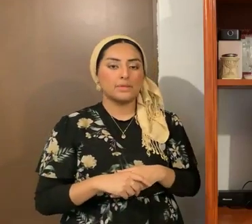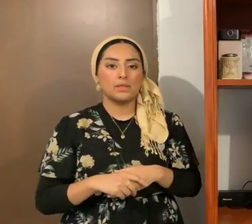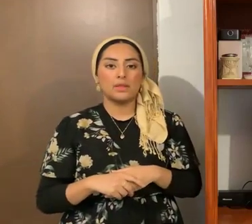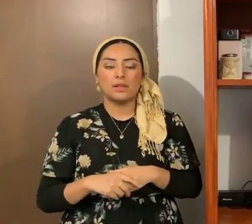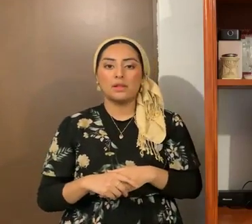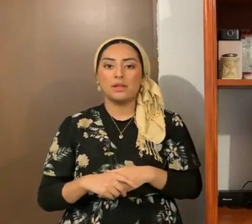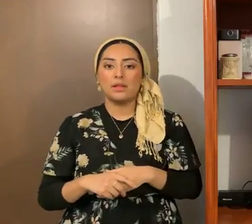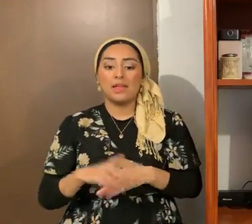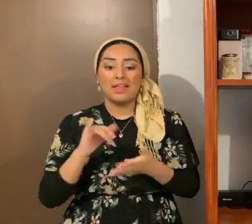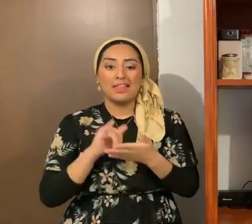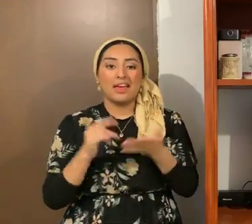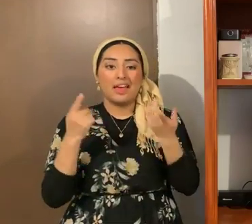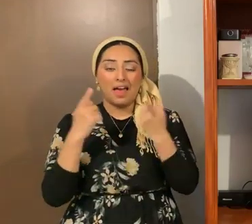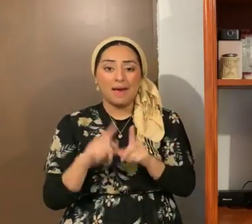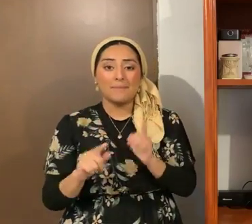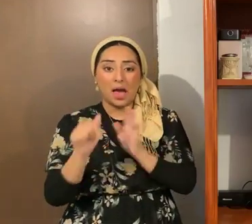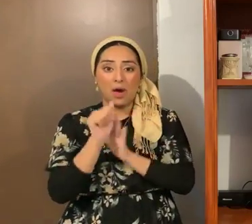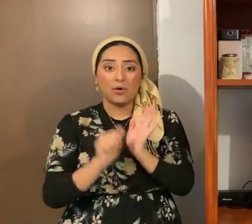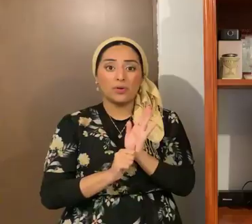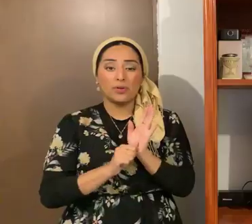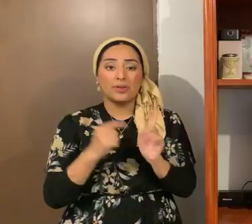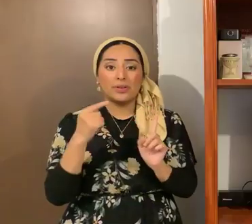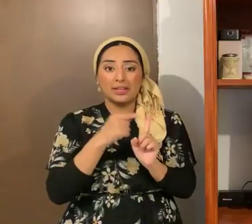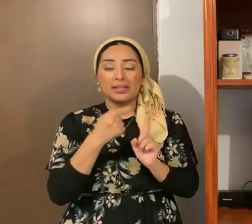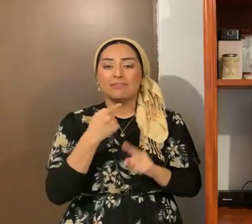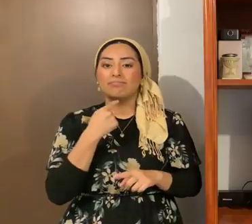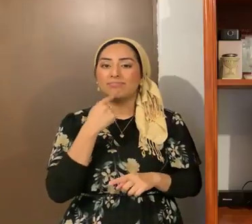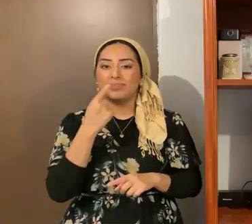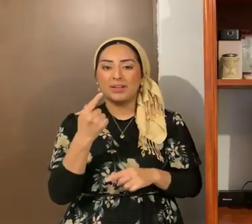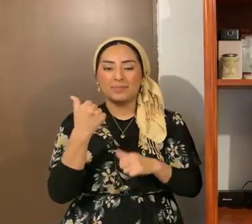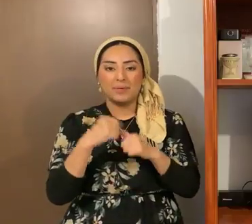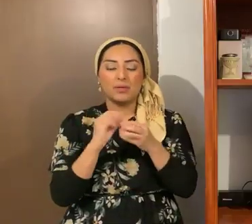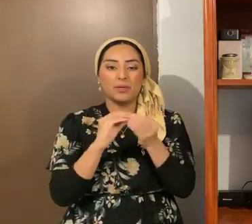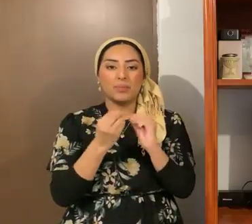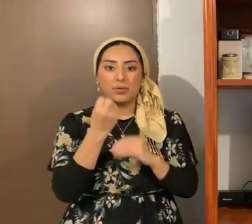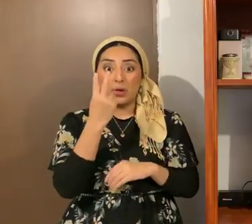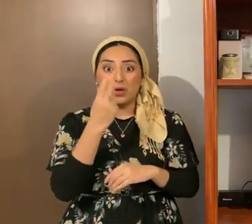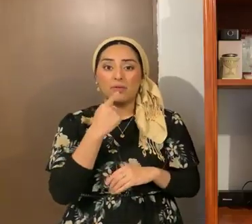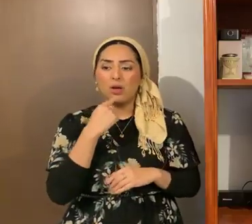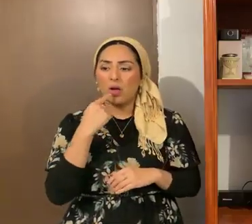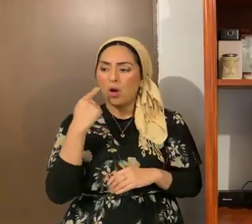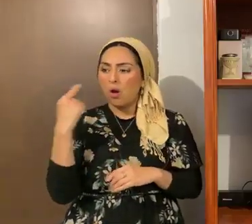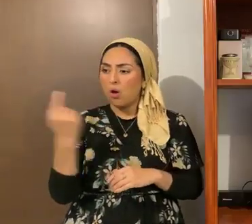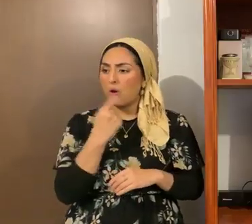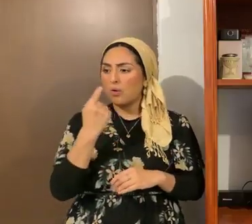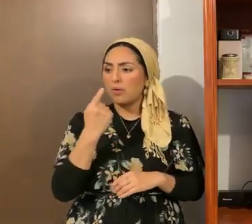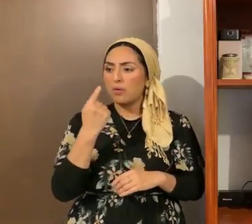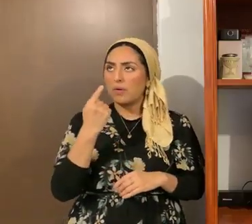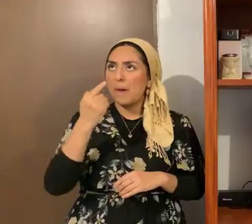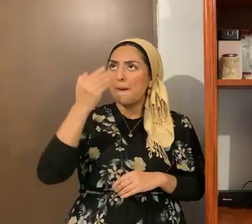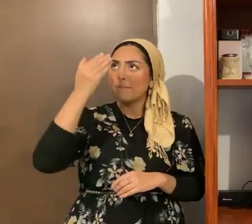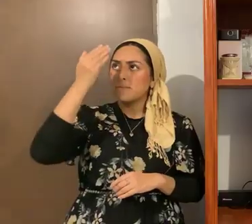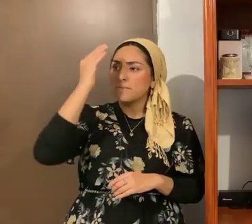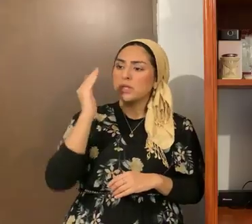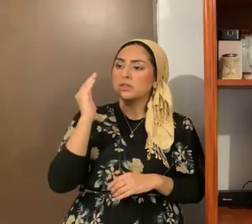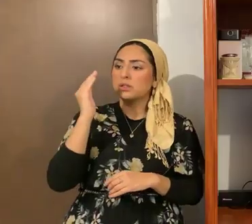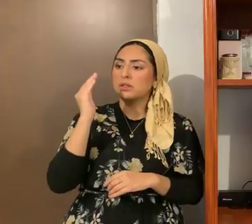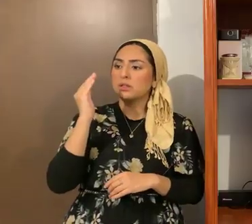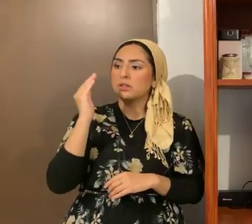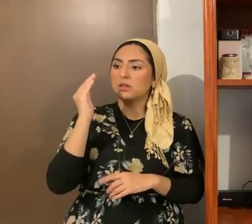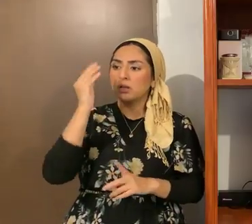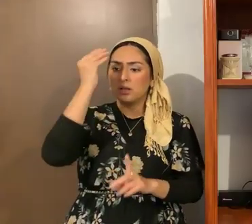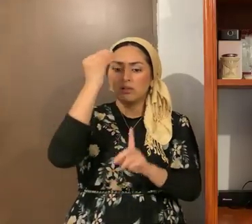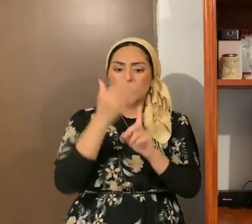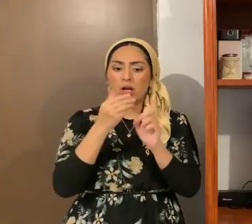Y es que esto le vino a Aarón por el comentario que hizo en Números 12. Solamente por boca de Moshe ha hablado Yahweh, ¿se acuerdan